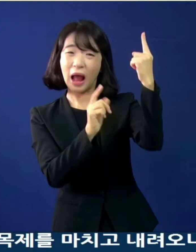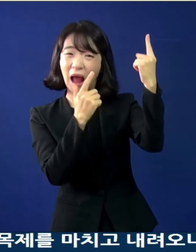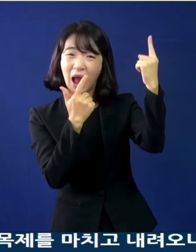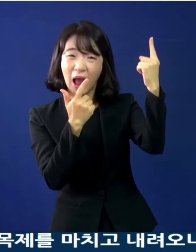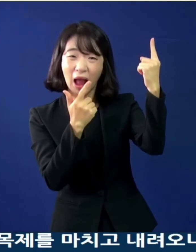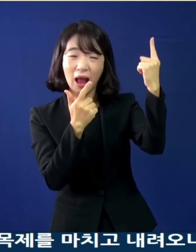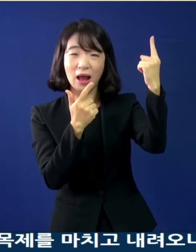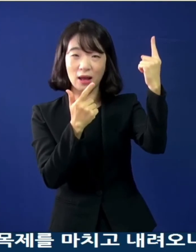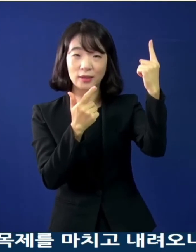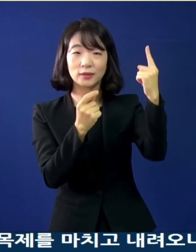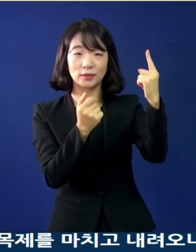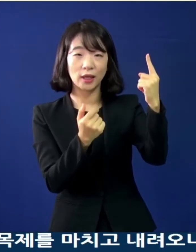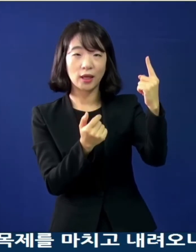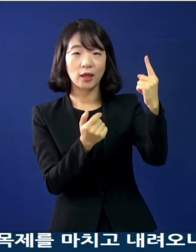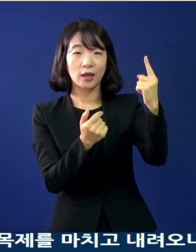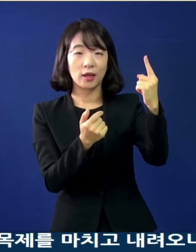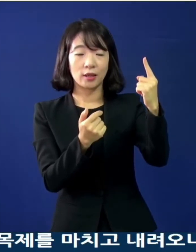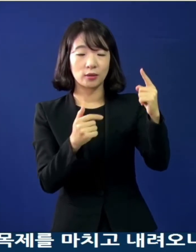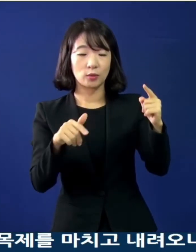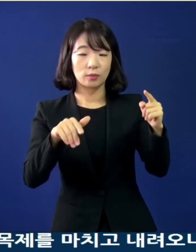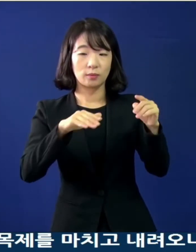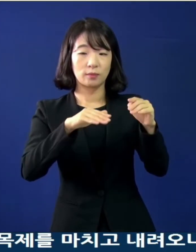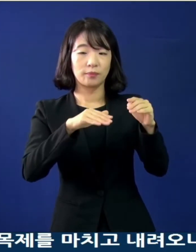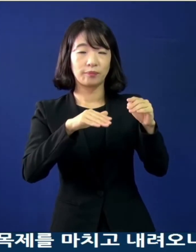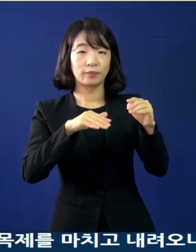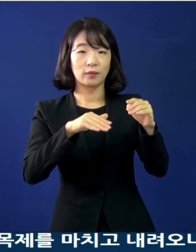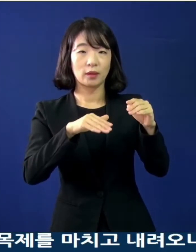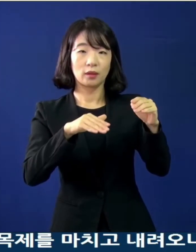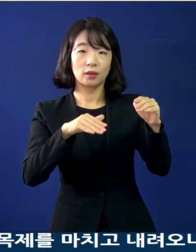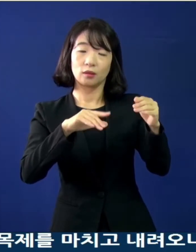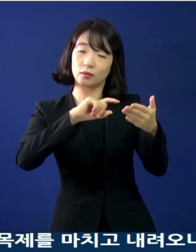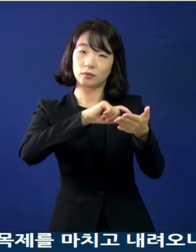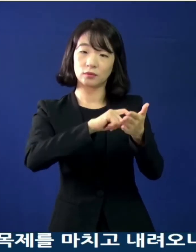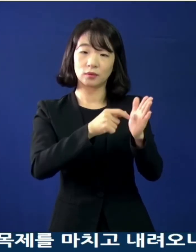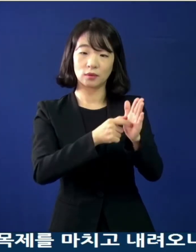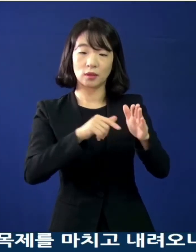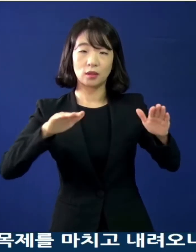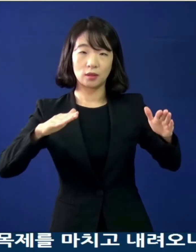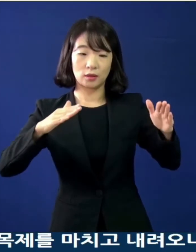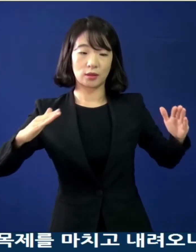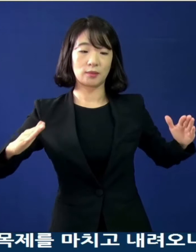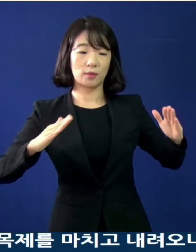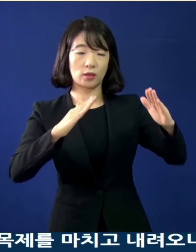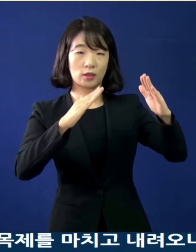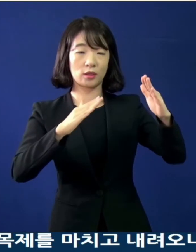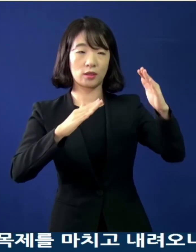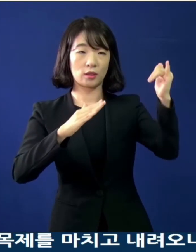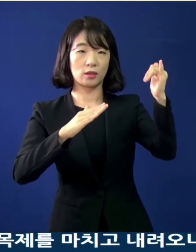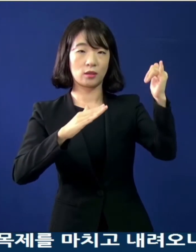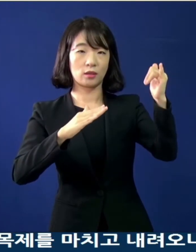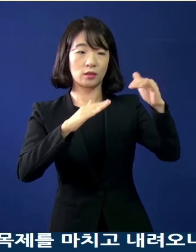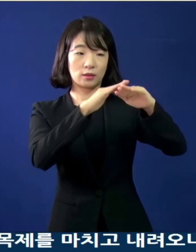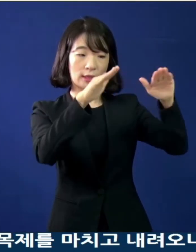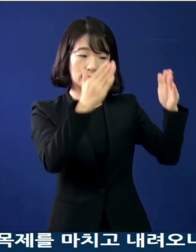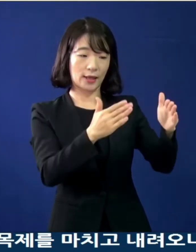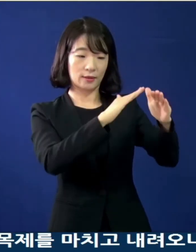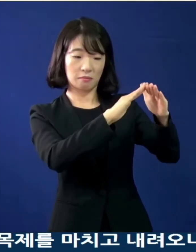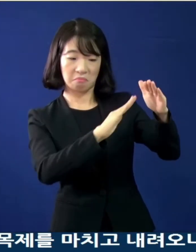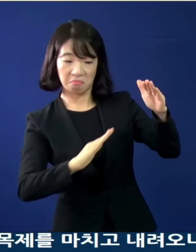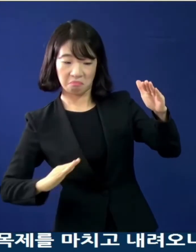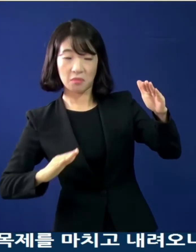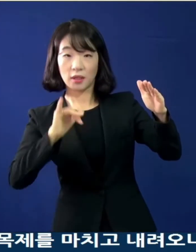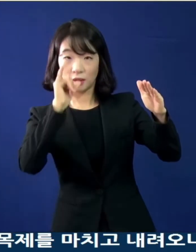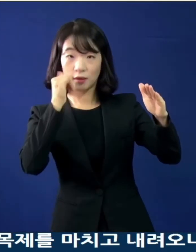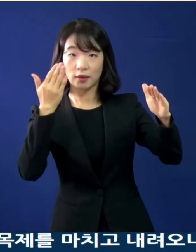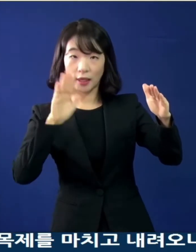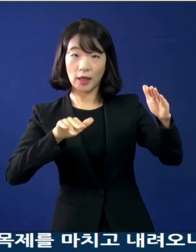높이고요. 그러나 바로 올라갈 수는 없고 옆에 이제 그 사이드 측면을 통해서 올라가는데 그래봐야 측면의 길이가 한